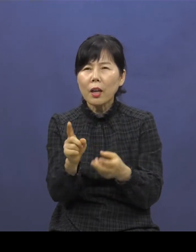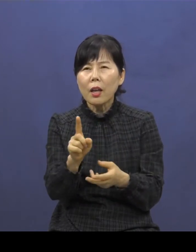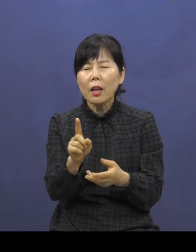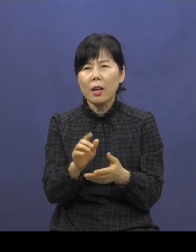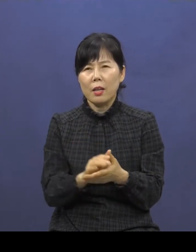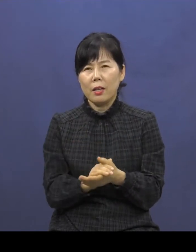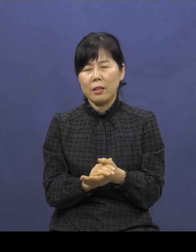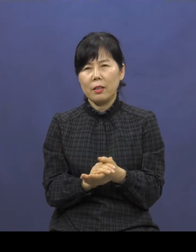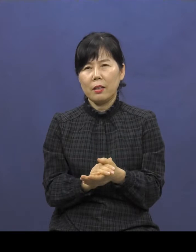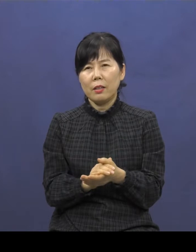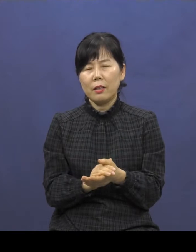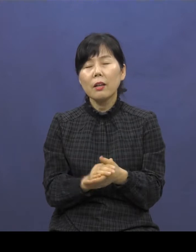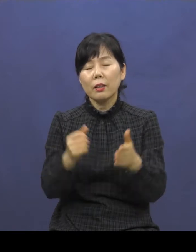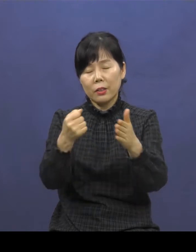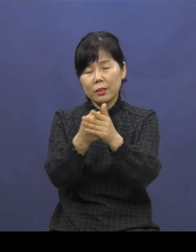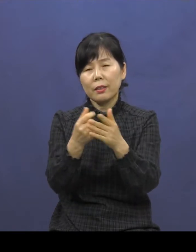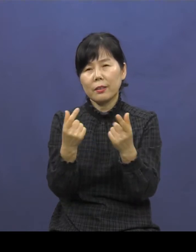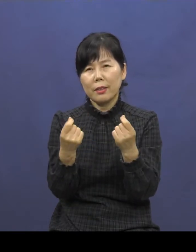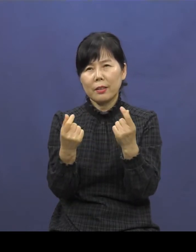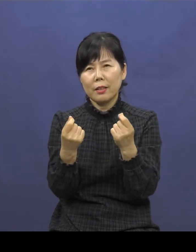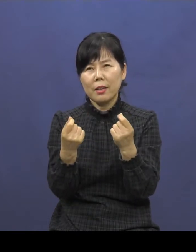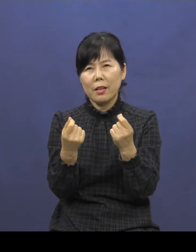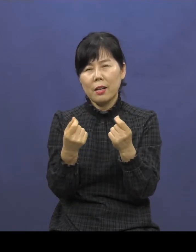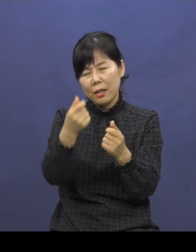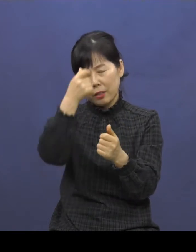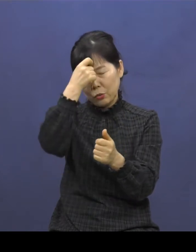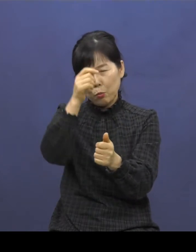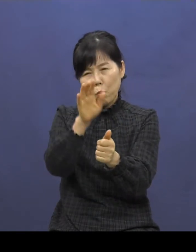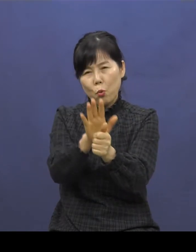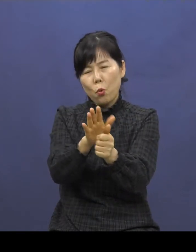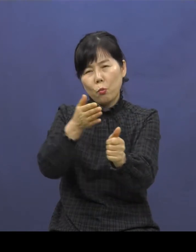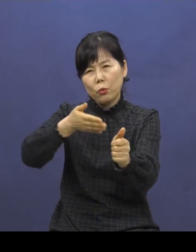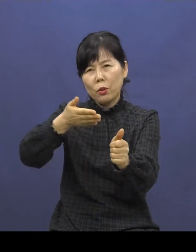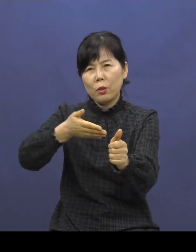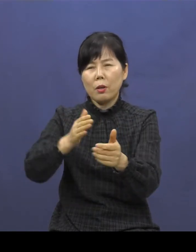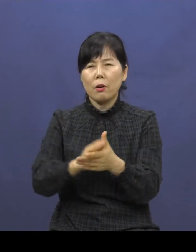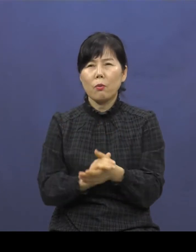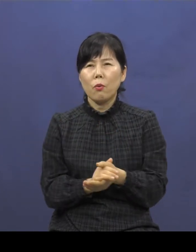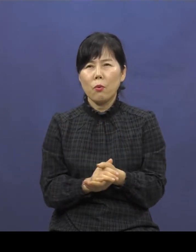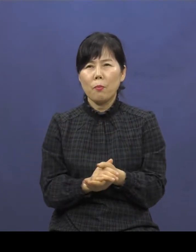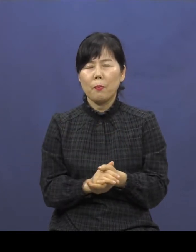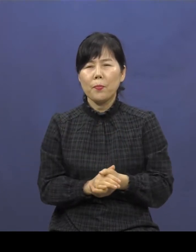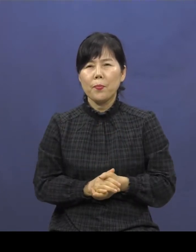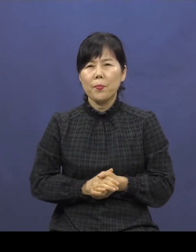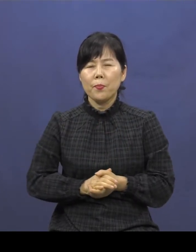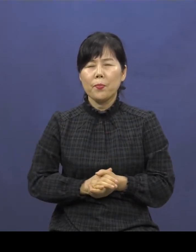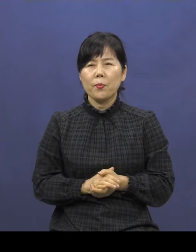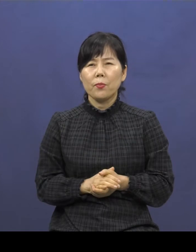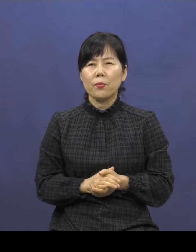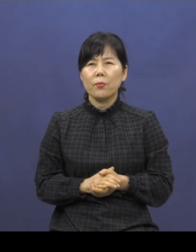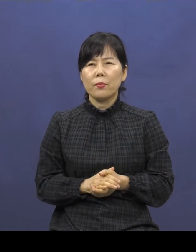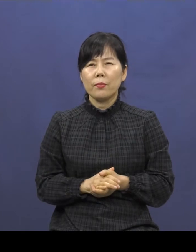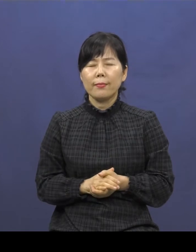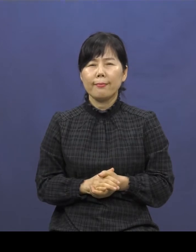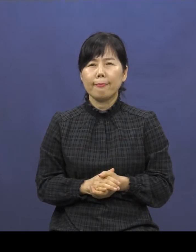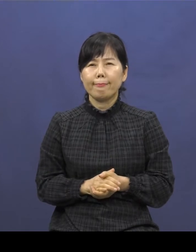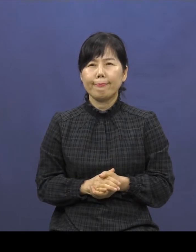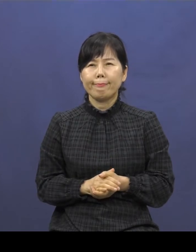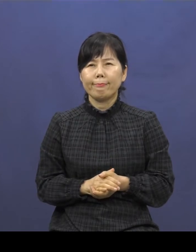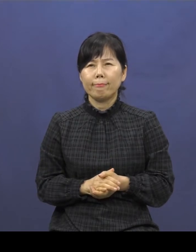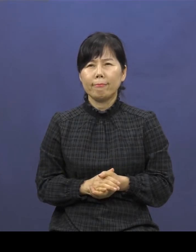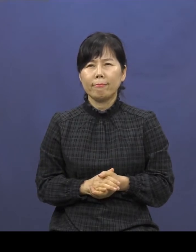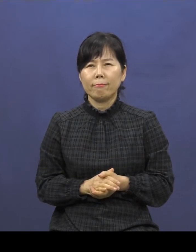여러분들은 계속 기도로 또 함께 해주시고 교회에서 오는 소식들을 들으면서 같이 했으면 좋겠습니다.